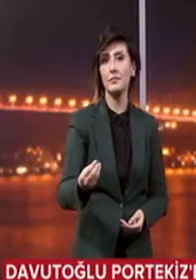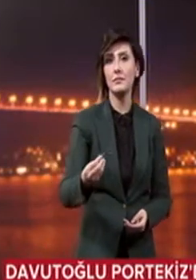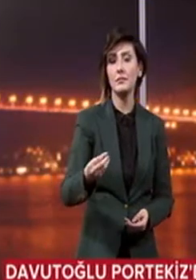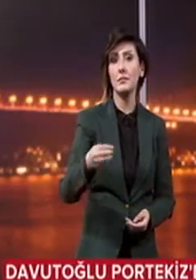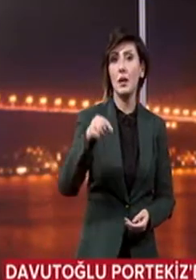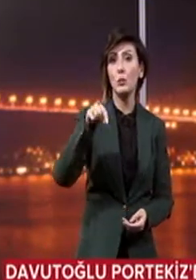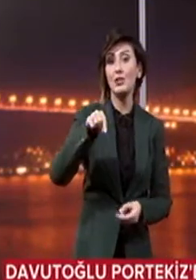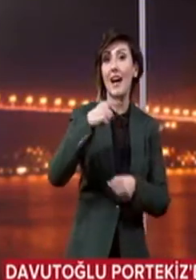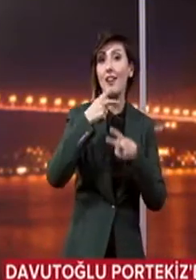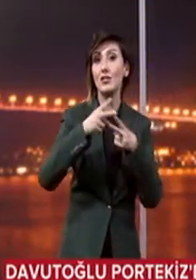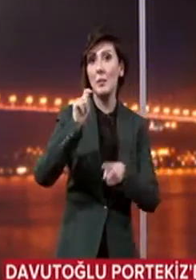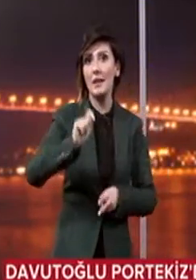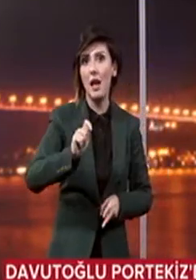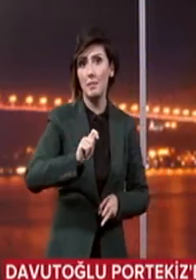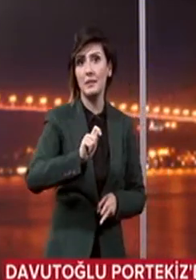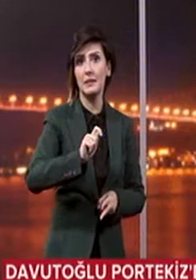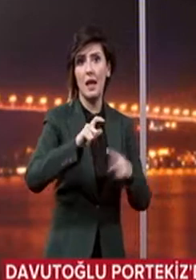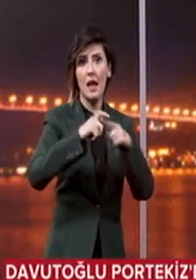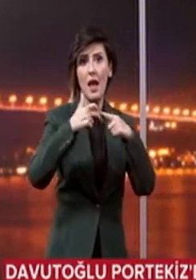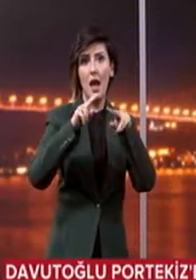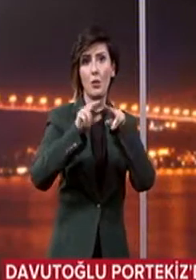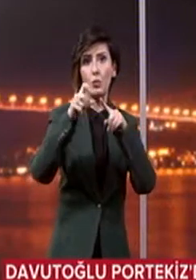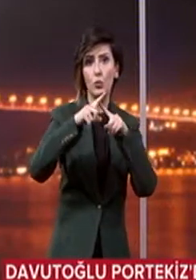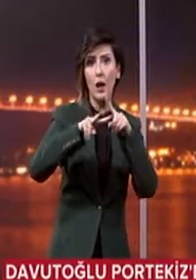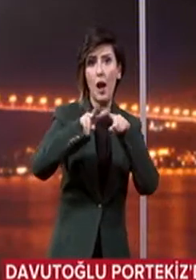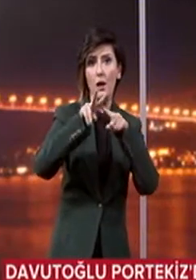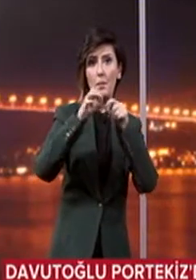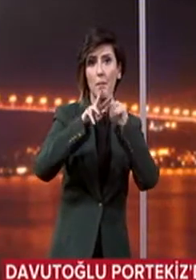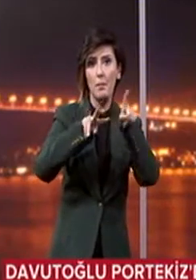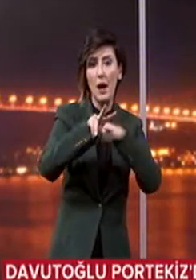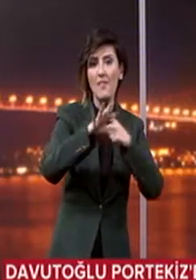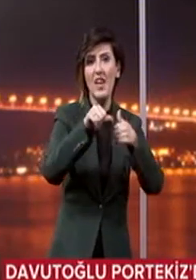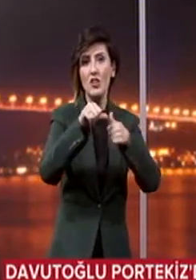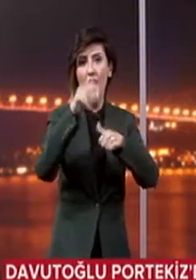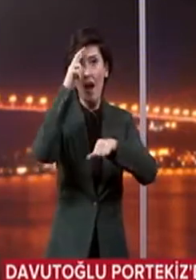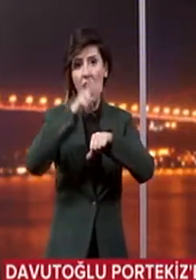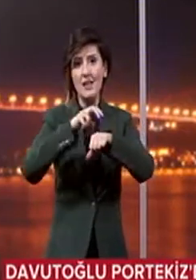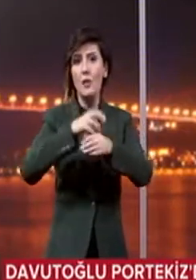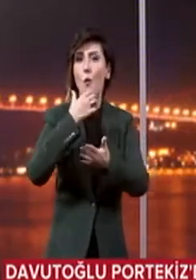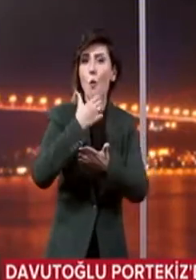Burada bir açıklama yapan Davutoğlu, Erkut Akbay ve eşinin hatıralarının ebediyen gönüllerde yaşayacağını söyledi.